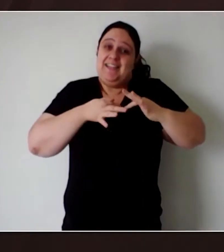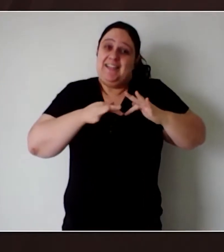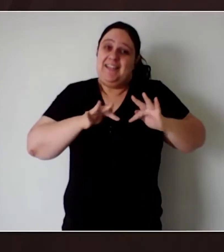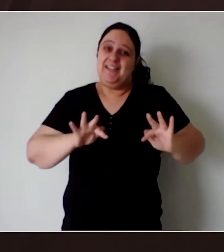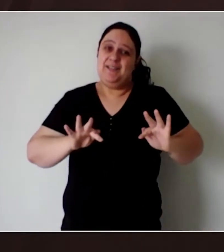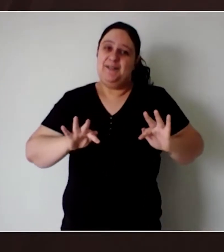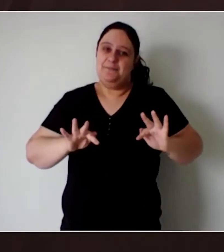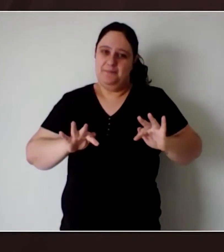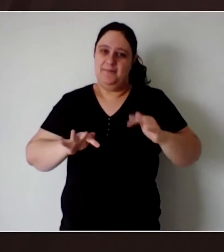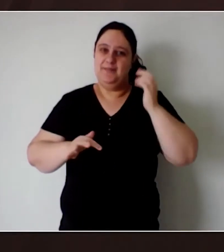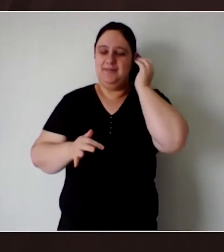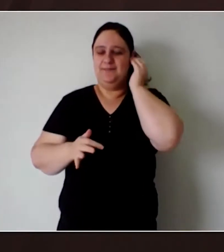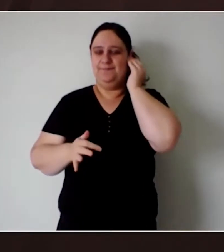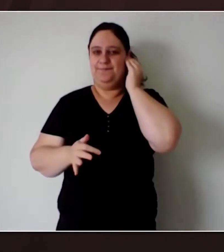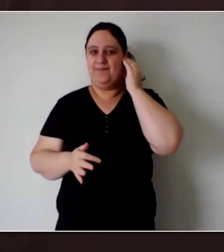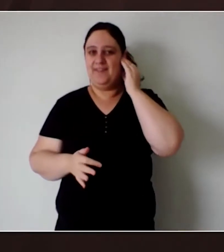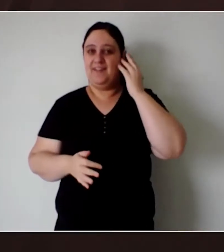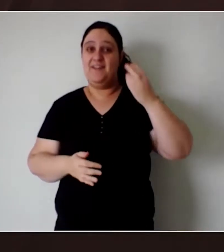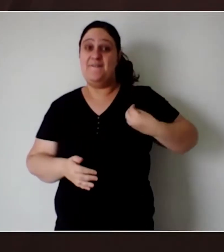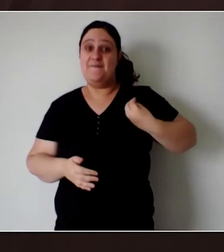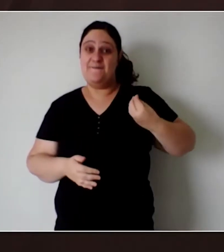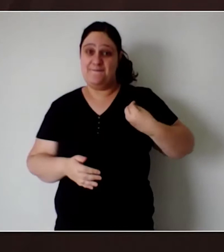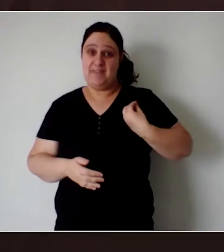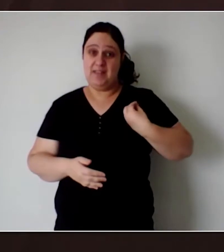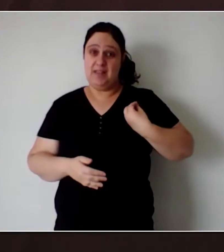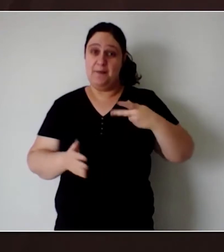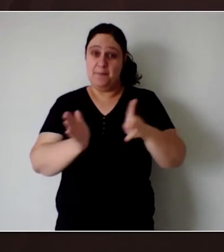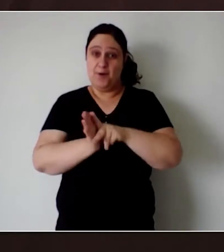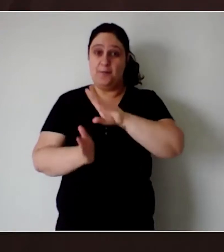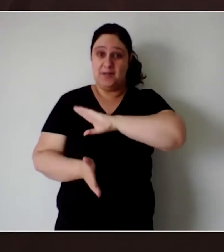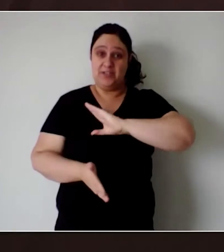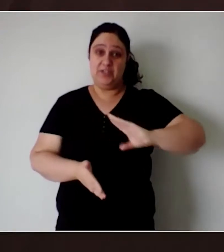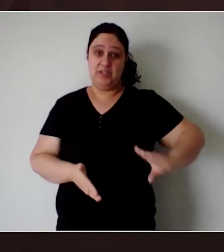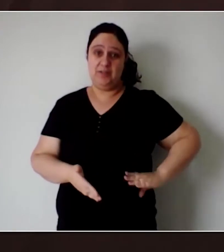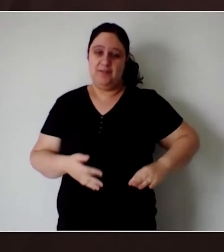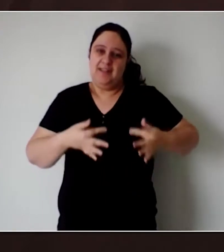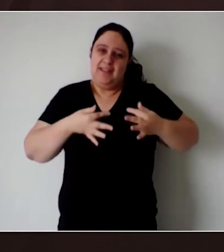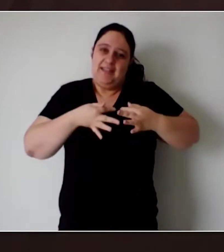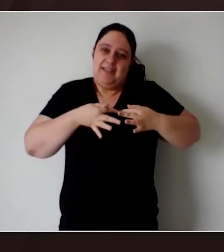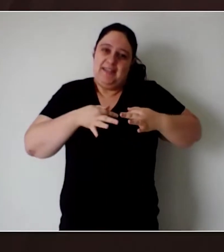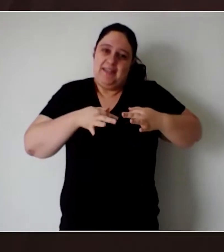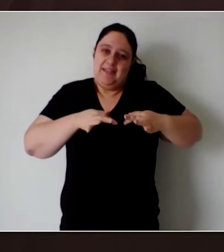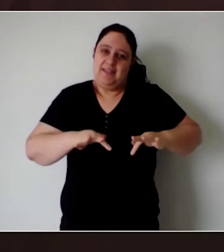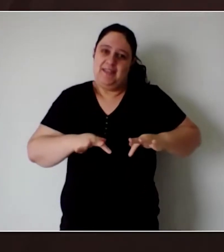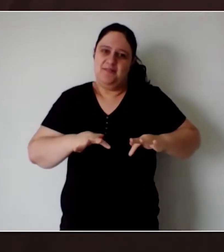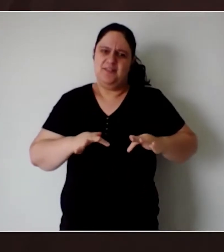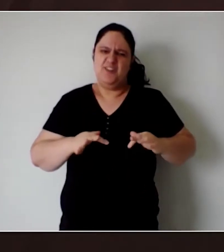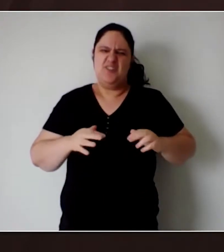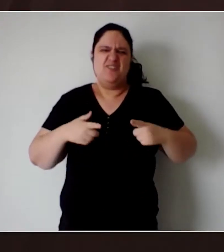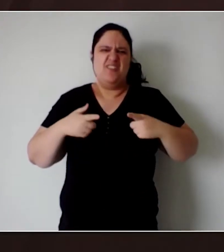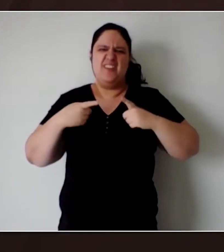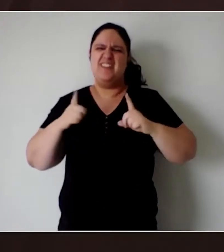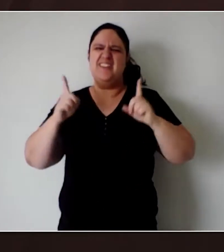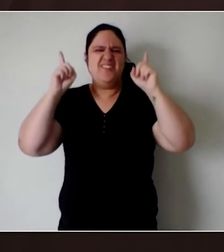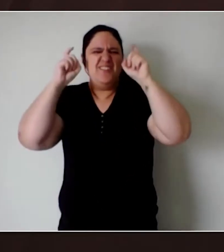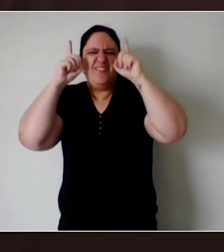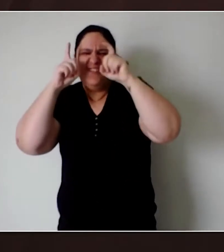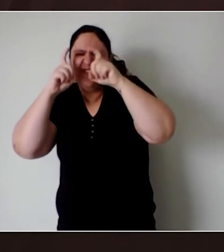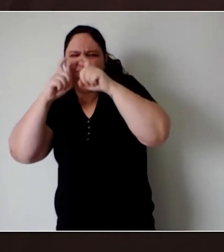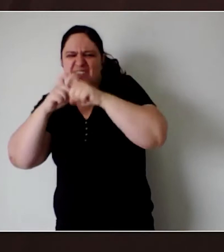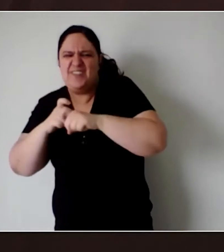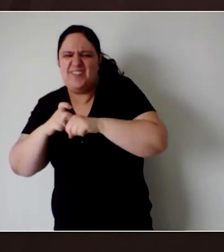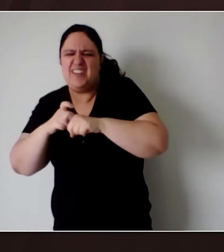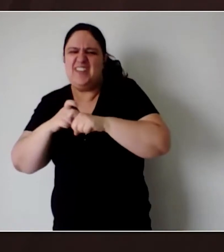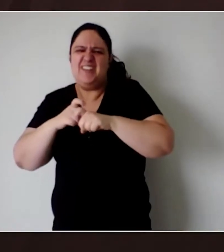singela, não é uma vida complexa, cheio de doutrina na cabeça,